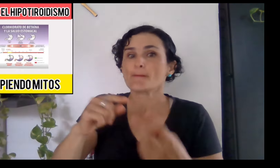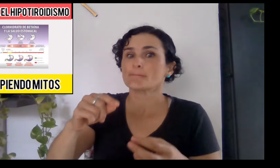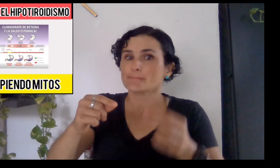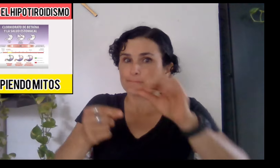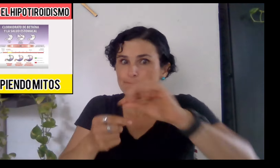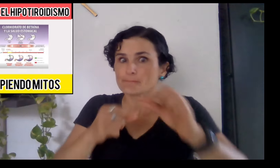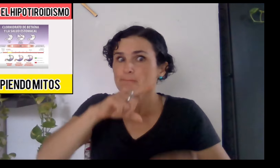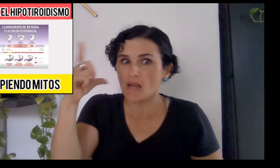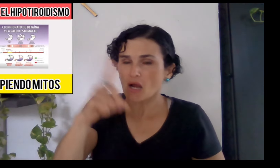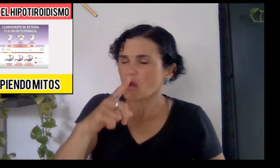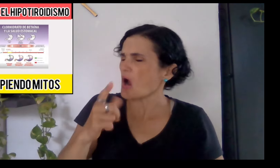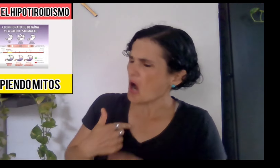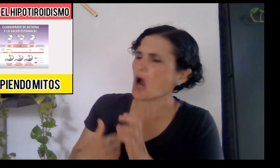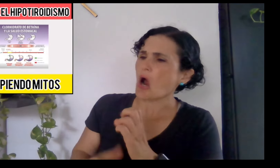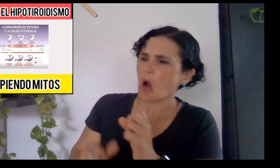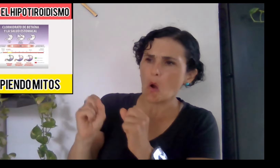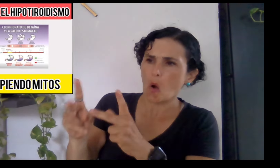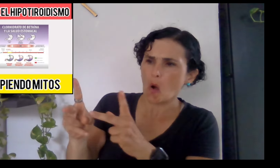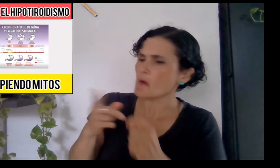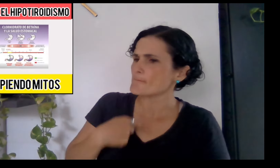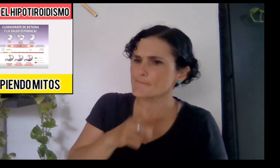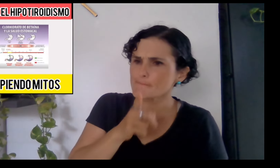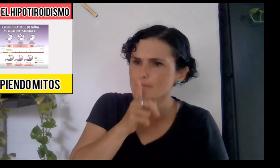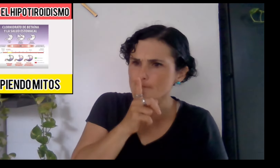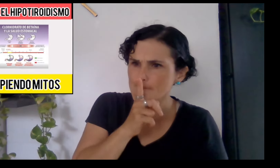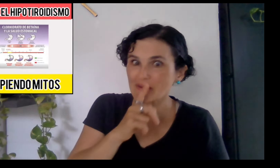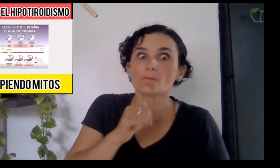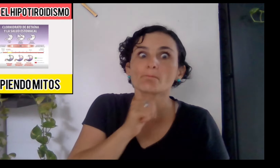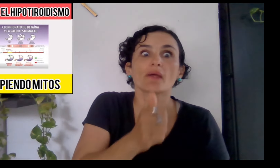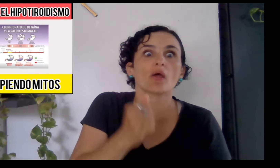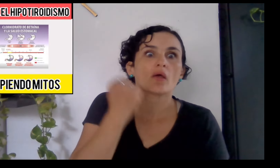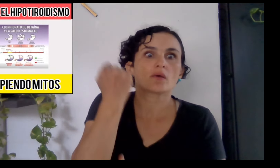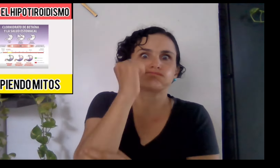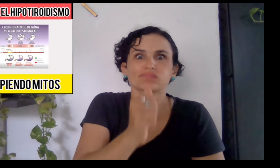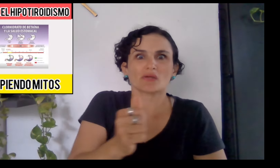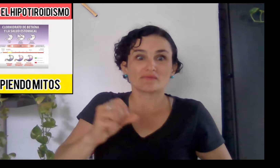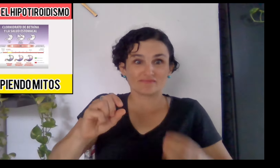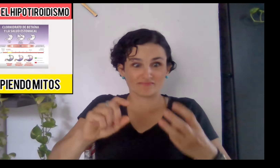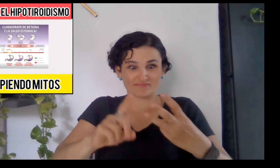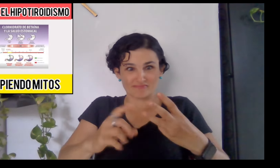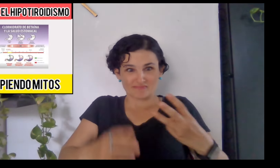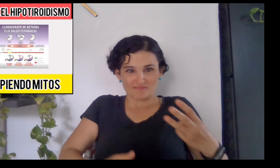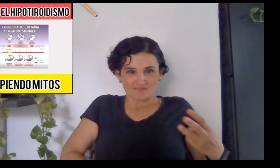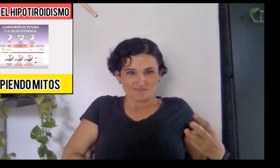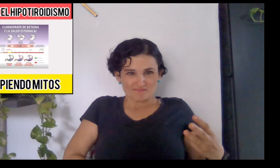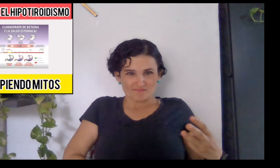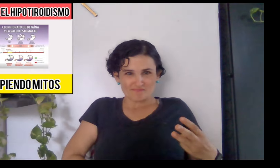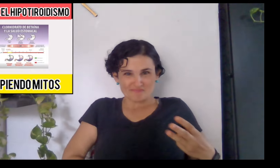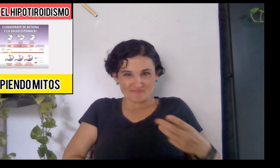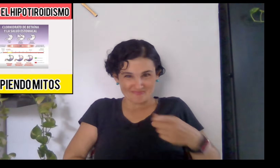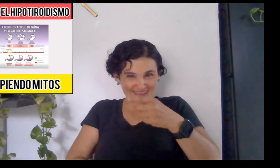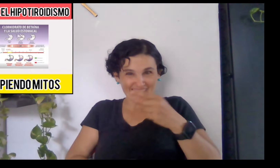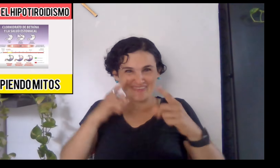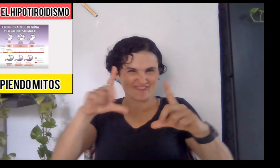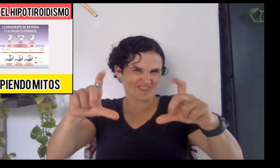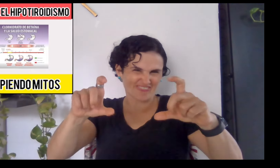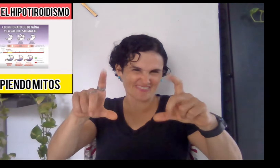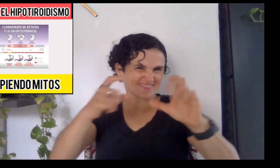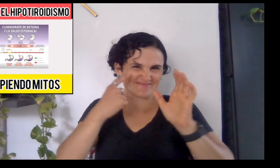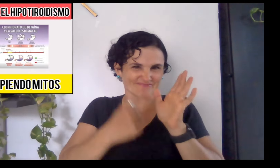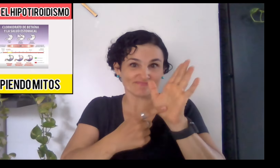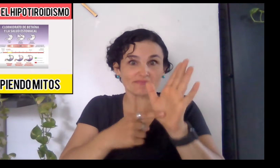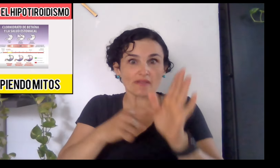me quedo callado, pero estoy peor. Miren cómo en el tercer estomaguito, ustedes ven que ese estómago ya no tiene el moco, no tiene